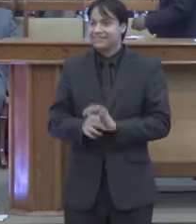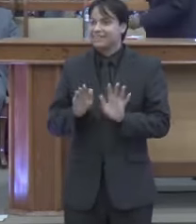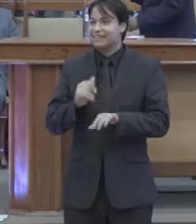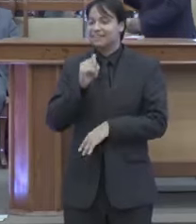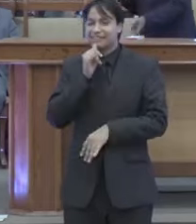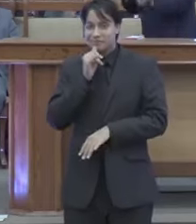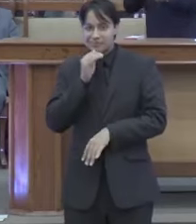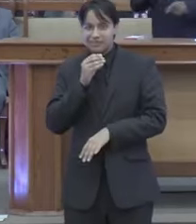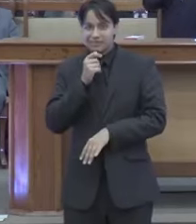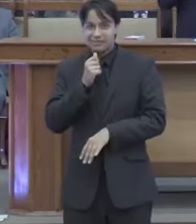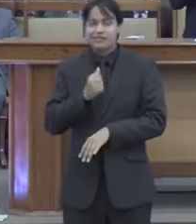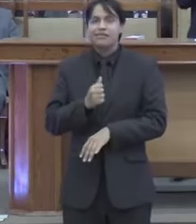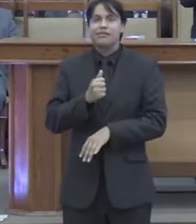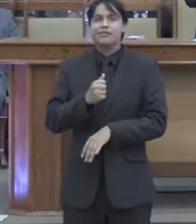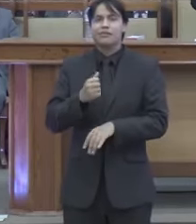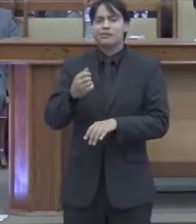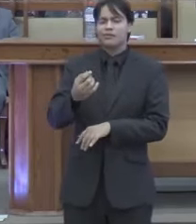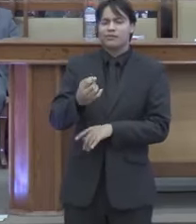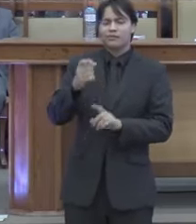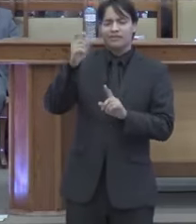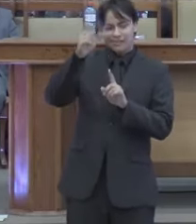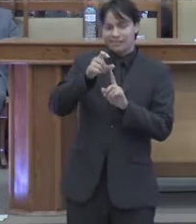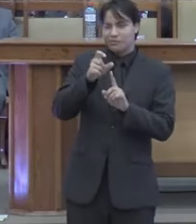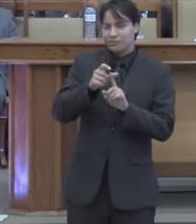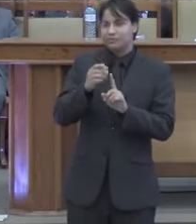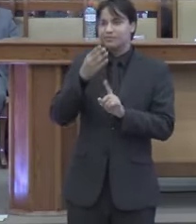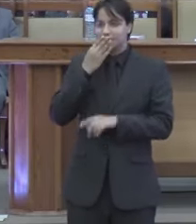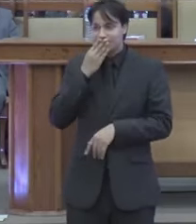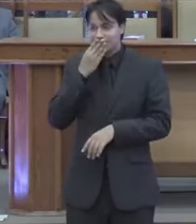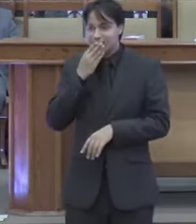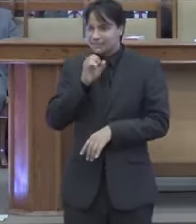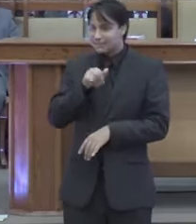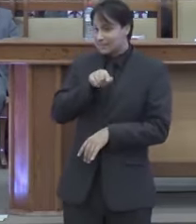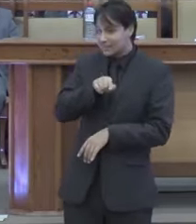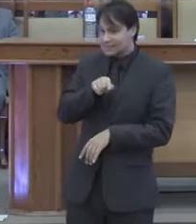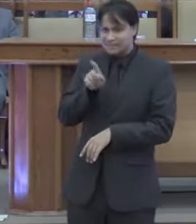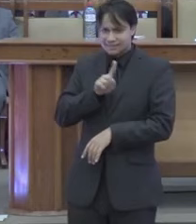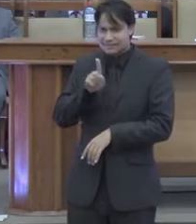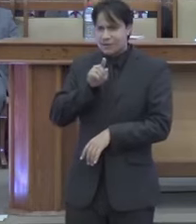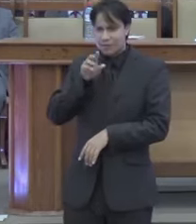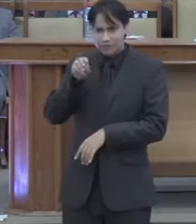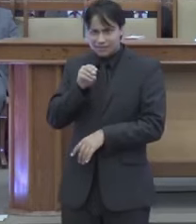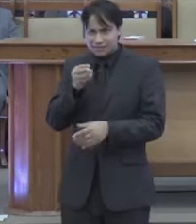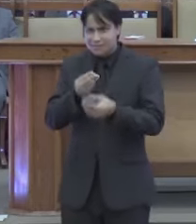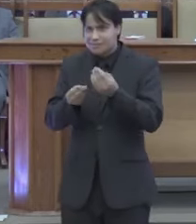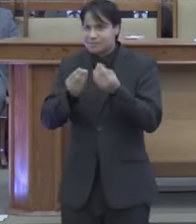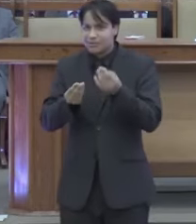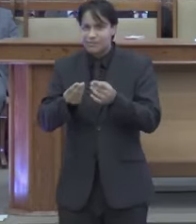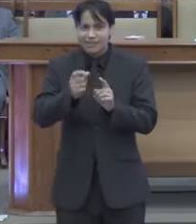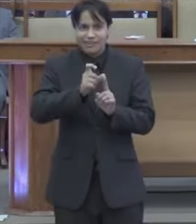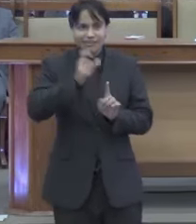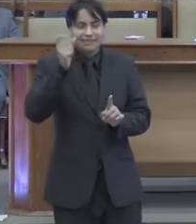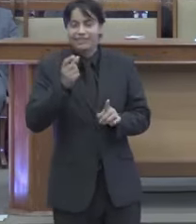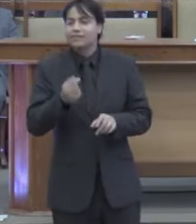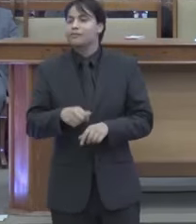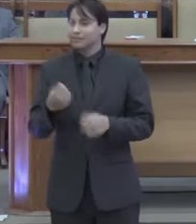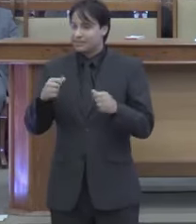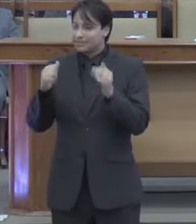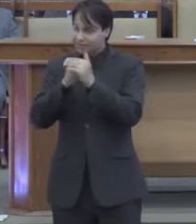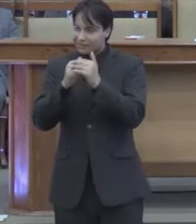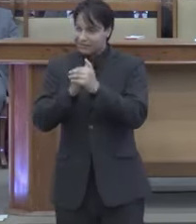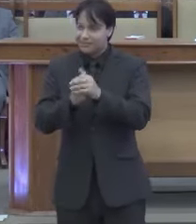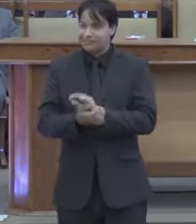fala. Ela disse, se ele não fala, está endemoniado, como é que você vai expulsar a autoridade? Então você ora em espírito e ordena, que ele vai te obedecer.